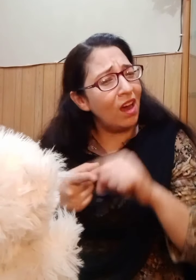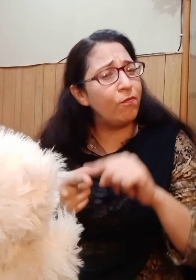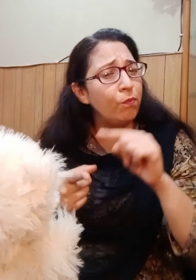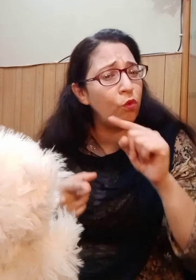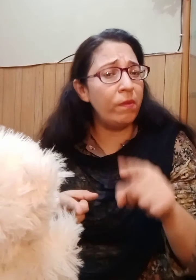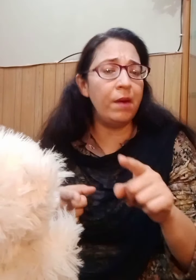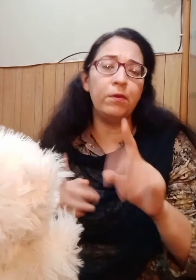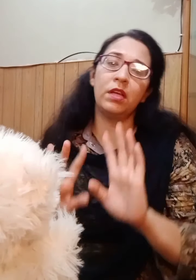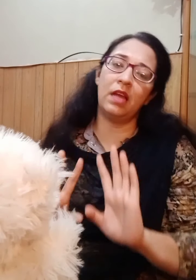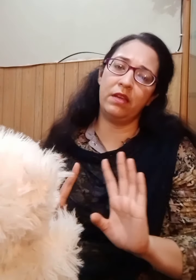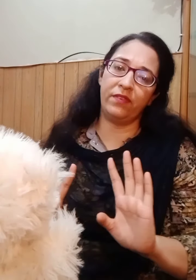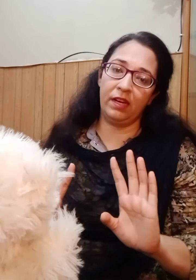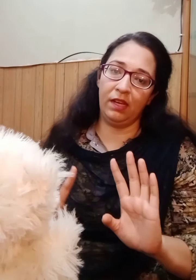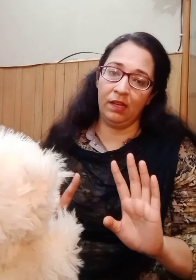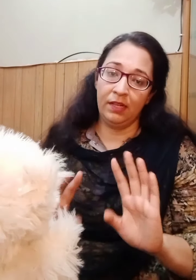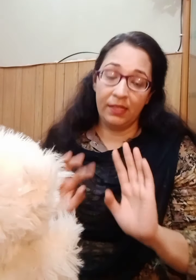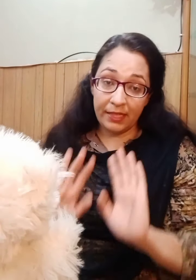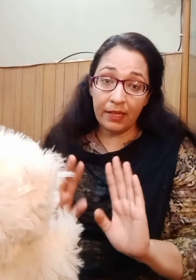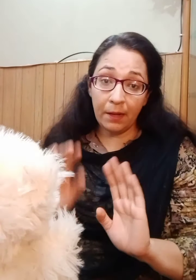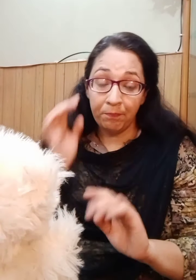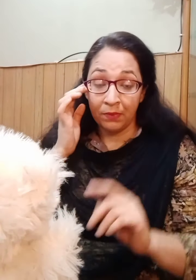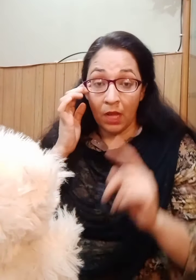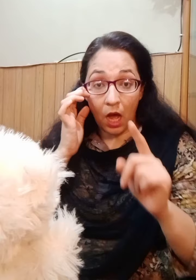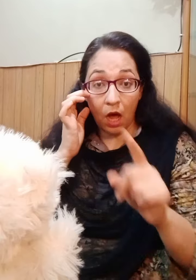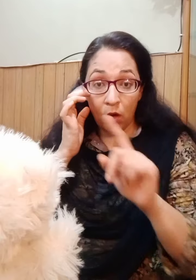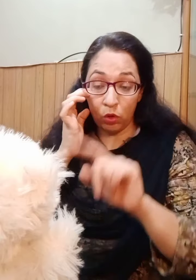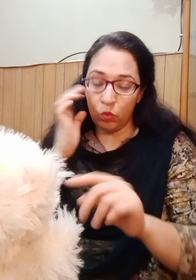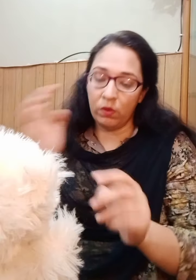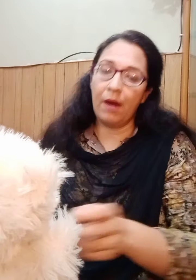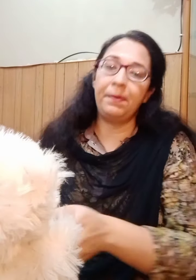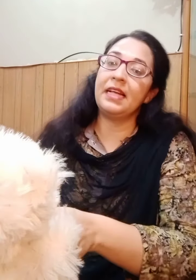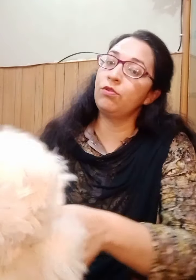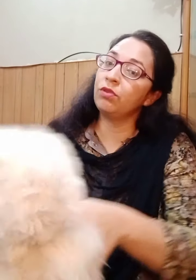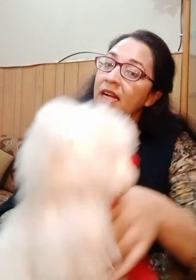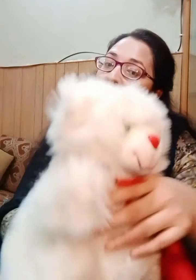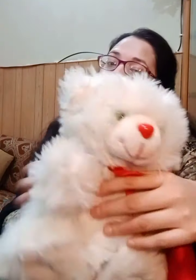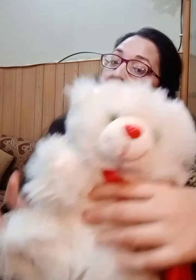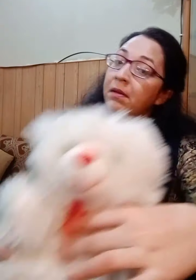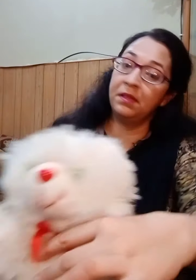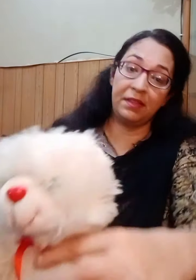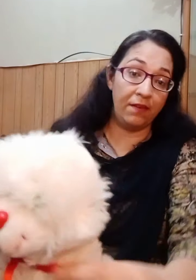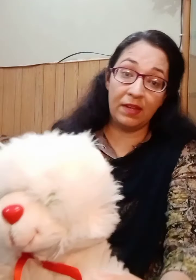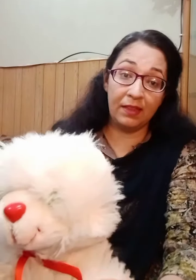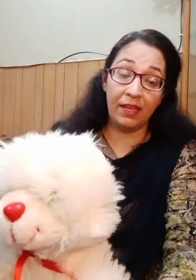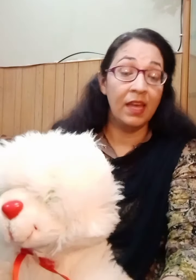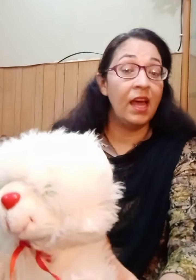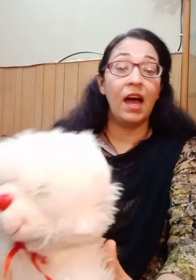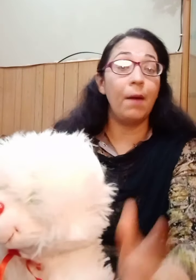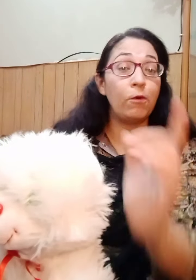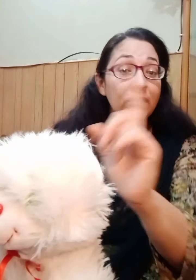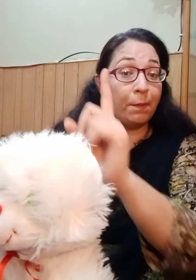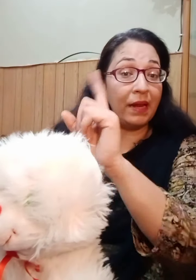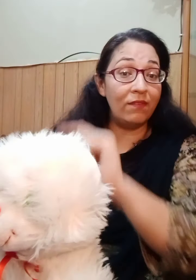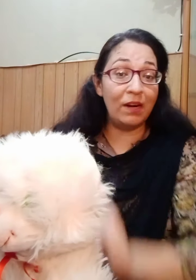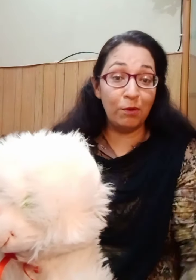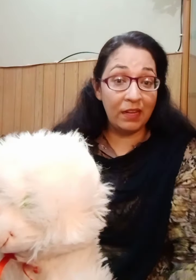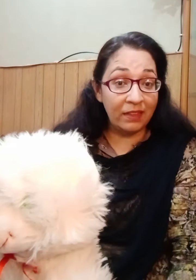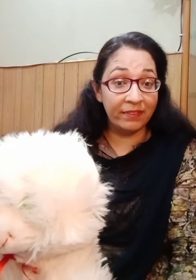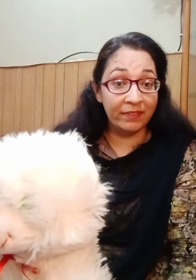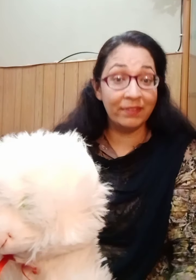सब्सक्राइब करें अच्छा ठीक है आ रफ्तार सिस्टम कैसे कायम रहे थे अब कौन सा अवार्ड बोल है